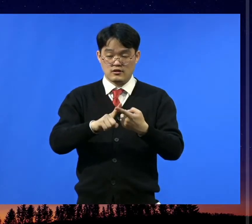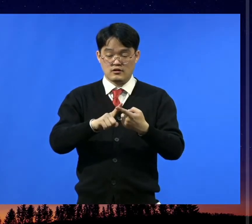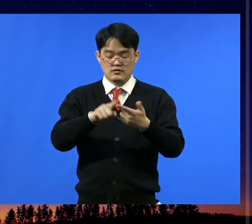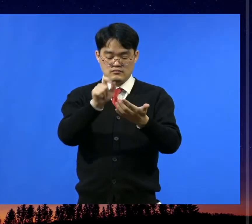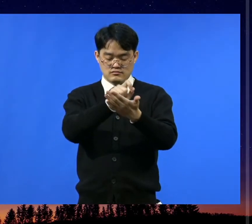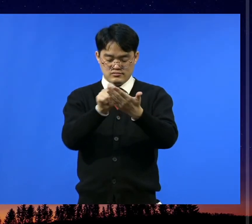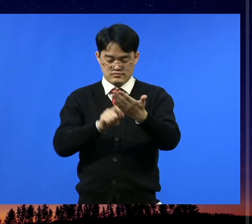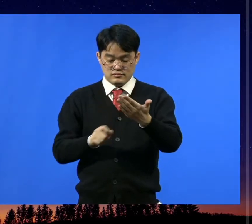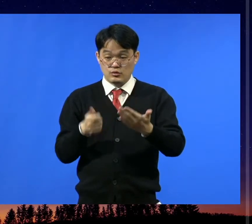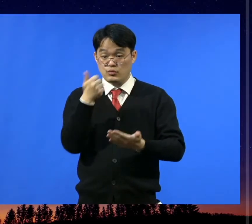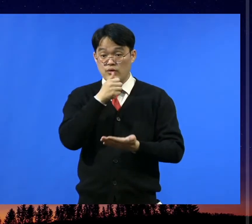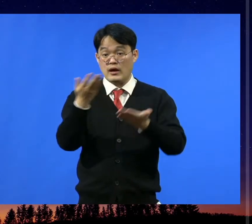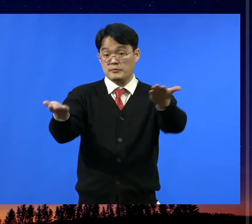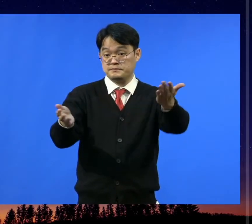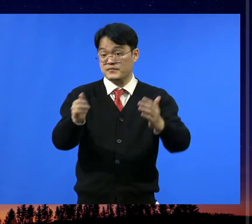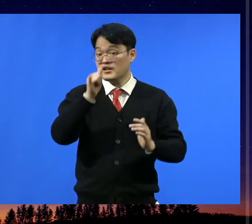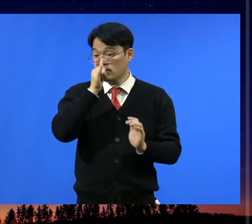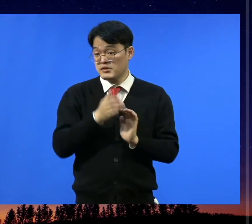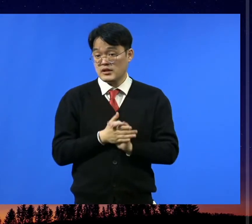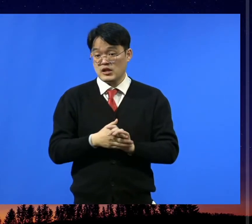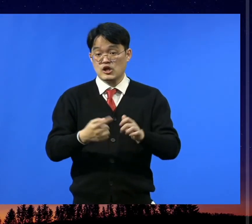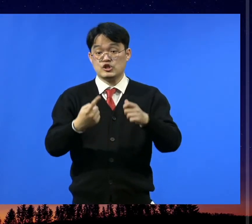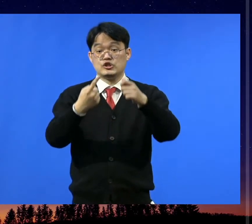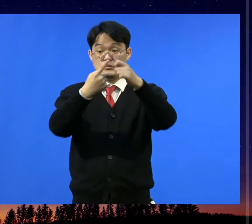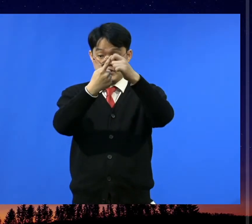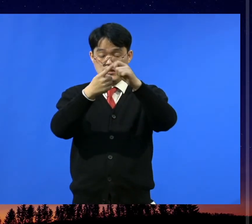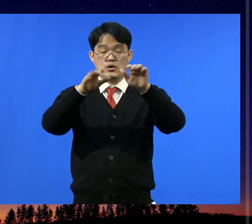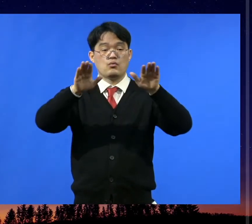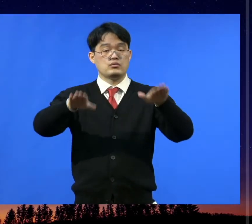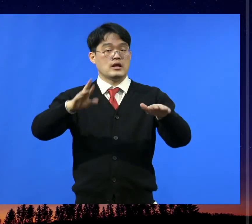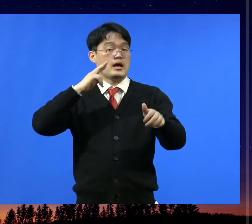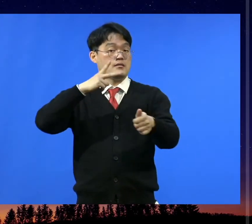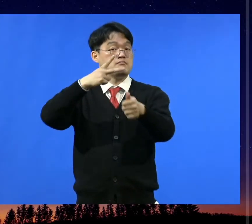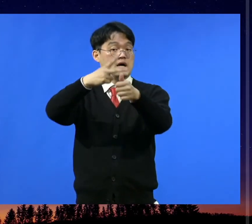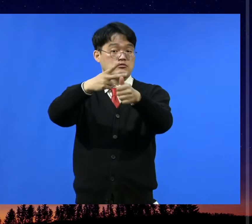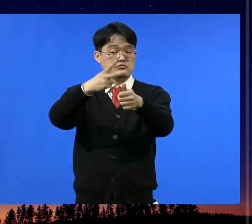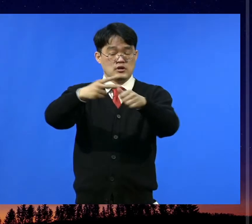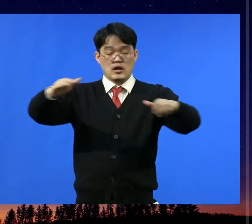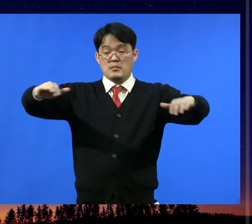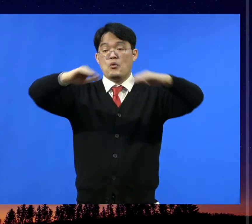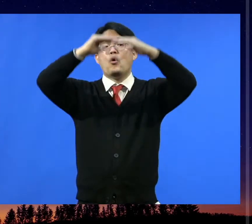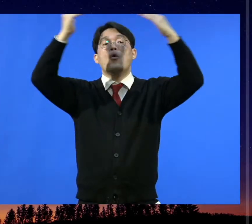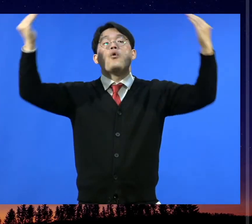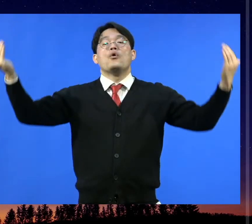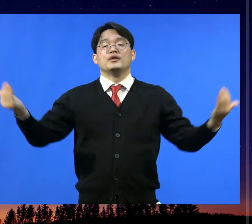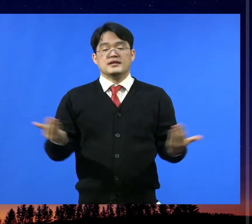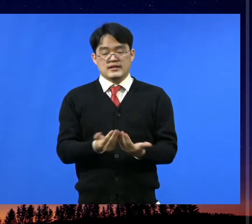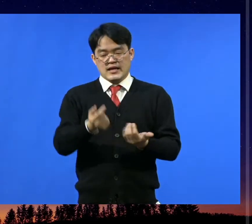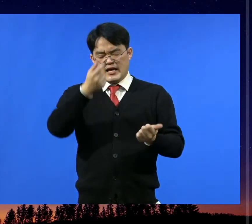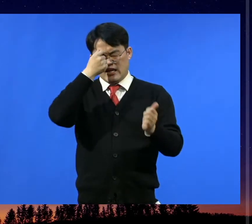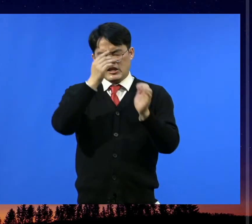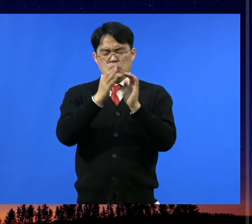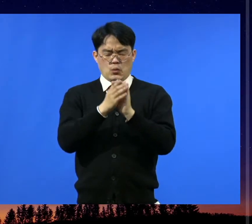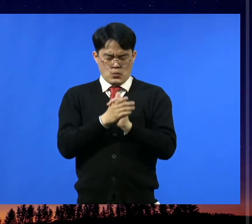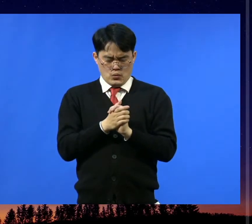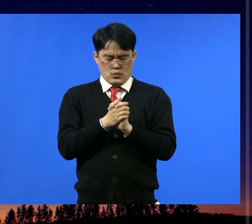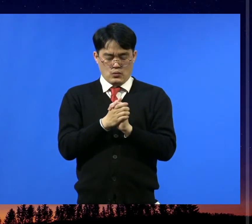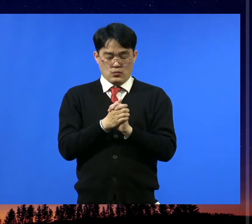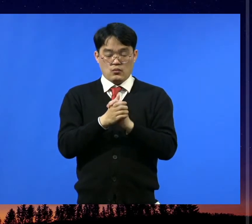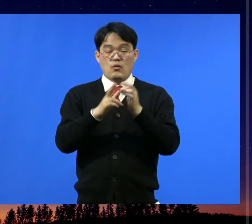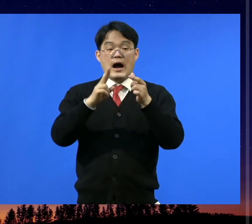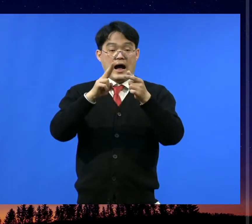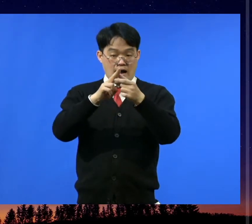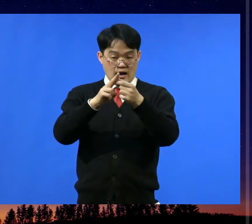얘기하고 있는데요. 첫 번째, 오늘 바울은 이 모든 기도와 그랬습니다. 모든 기도라는 표현을